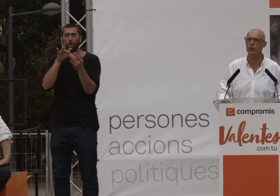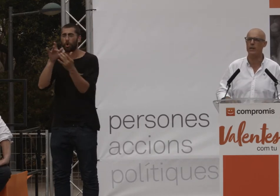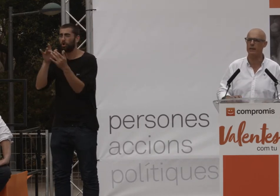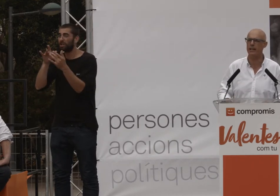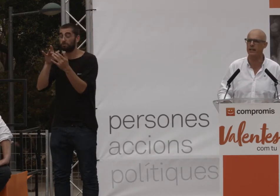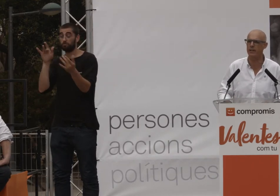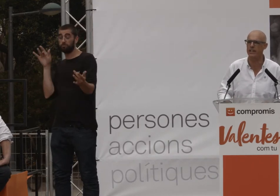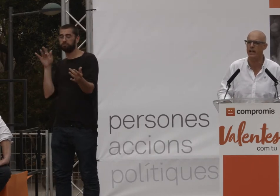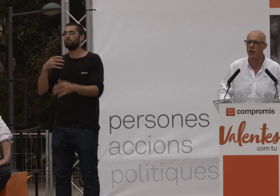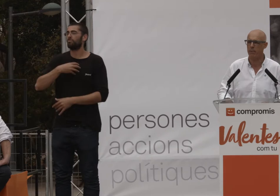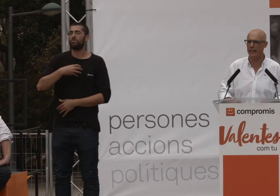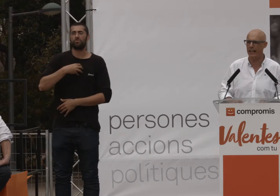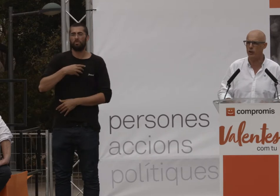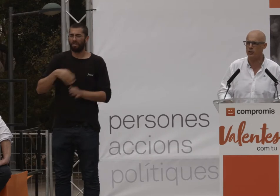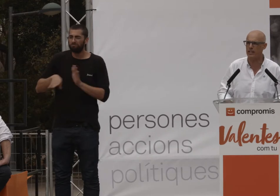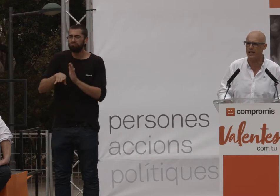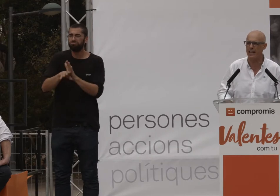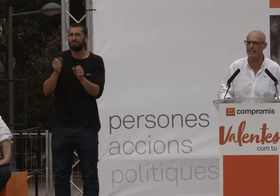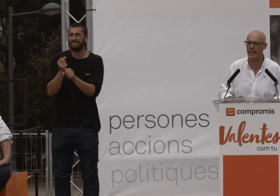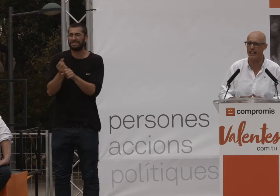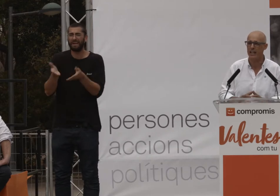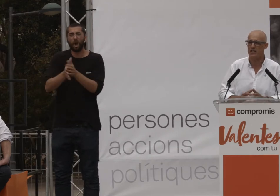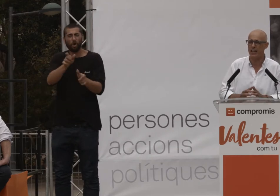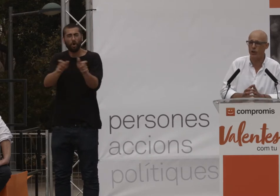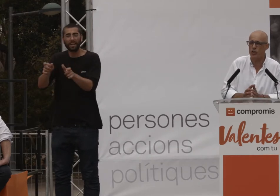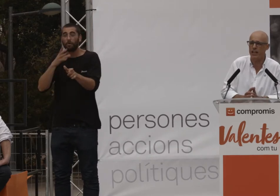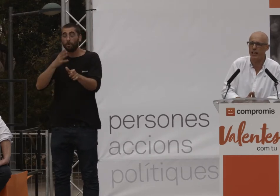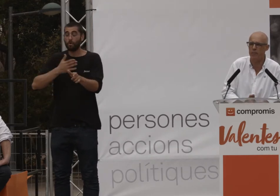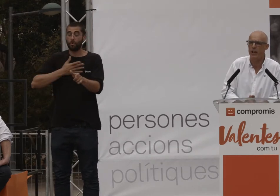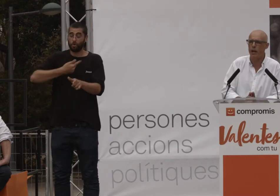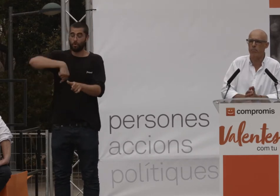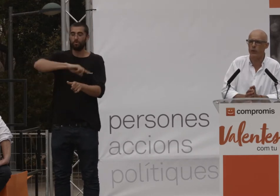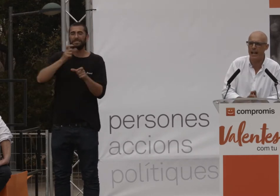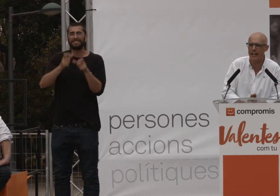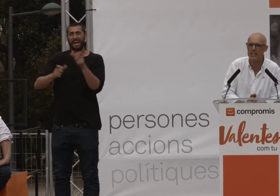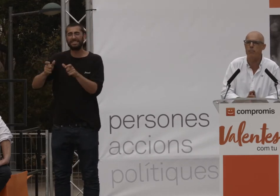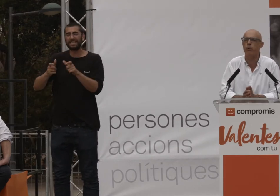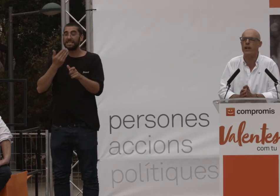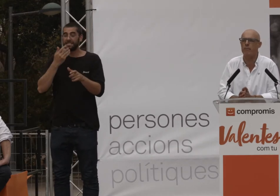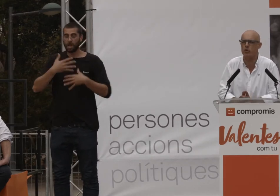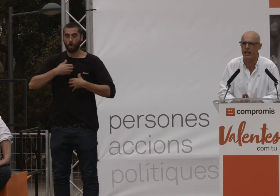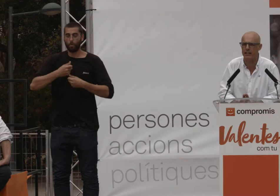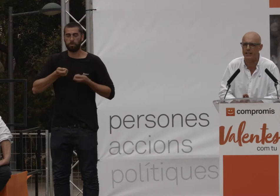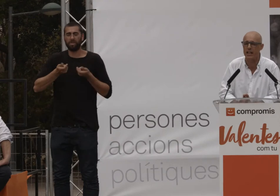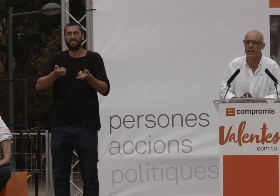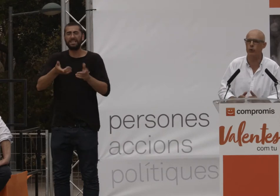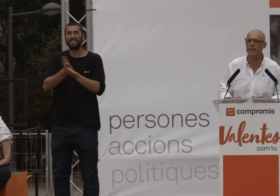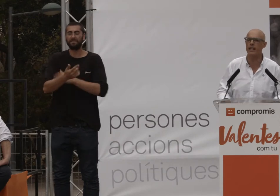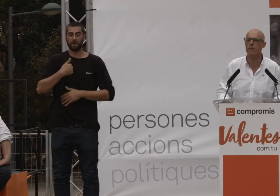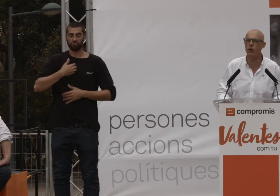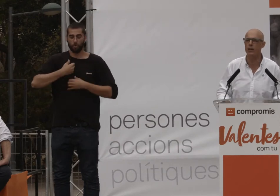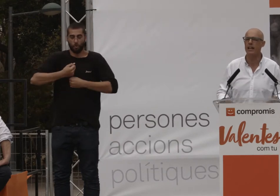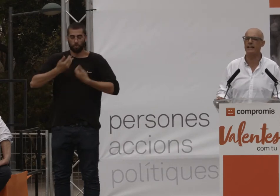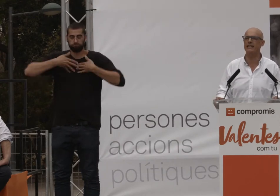de continuar treballant amb la gent, perquè la nostra gent és la que, si aconseguim empoderar-la, ens empoderem nosaltres. I com